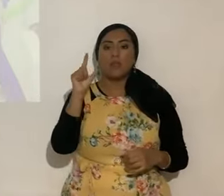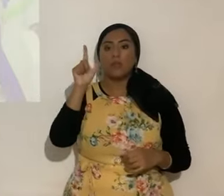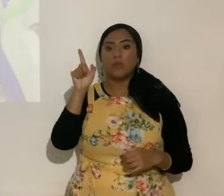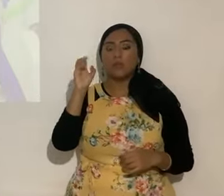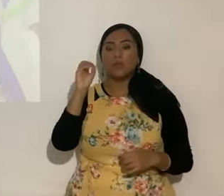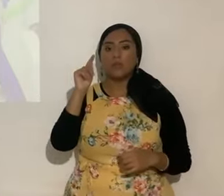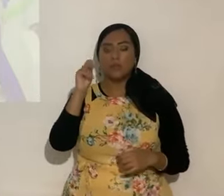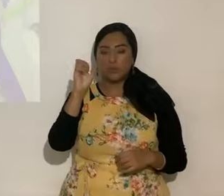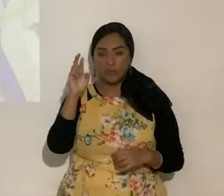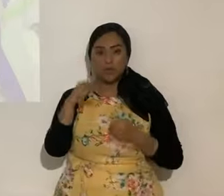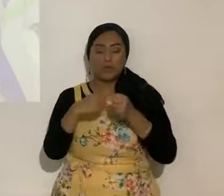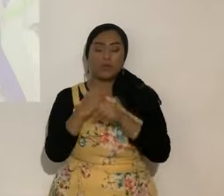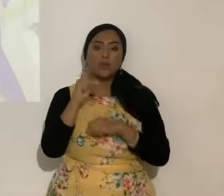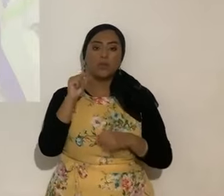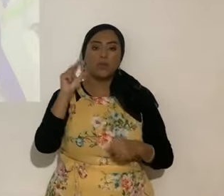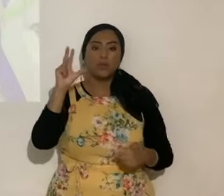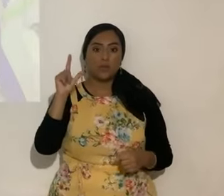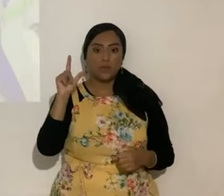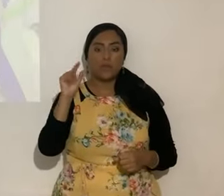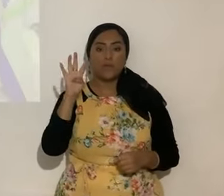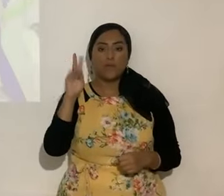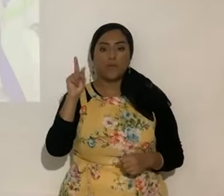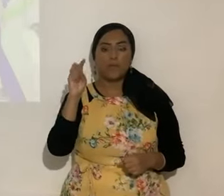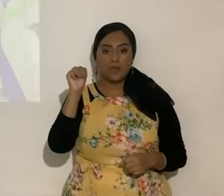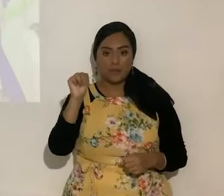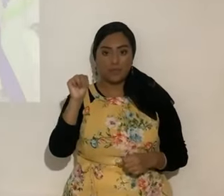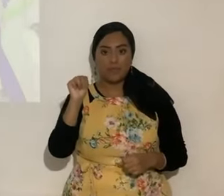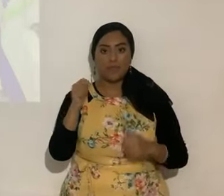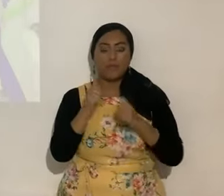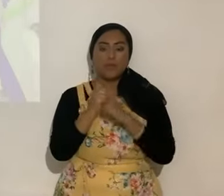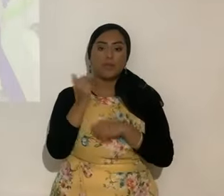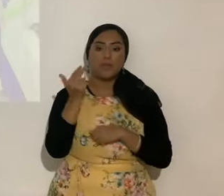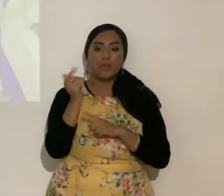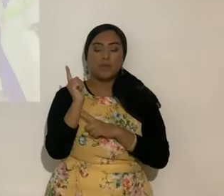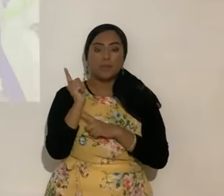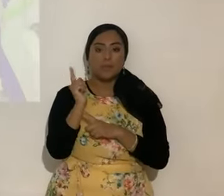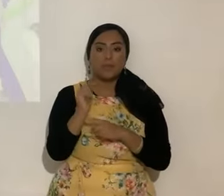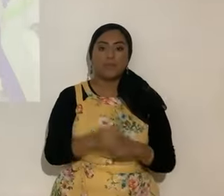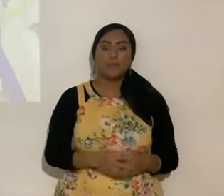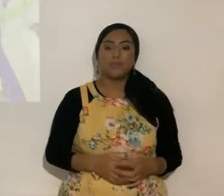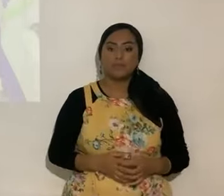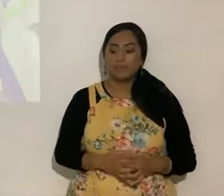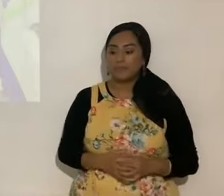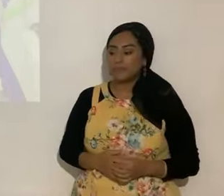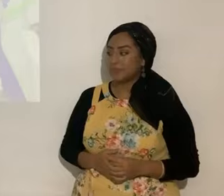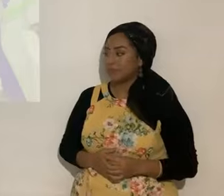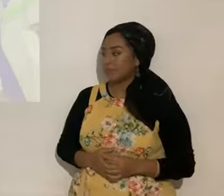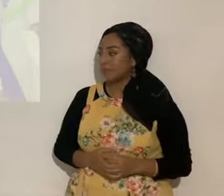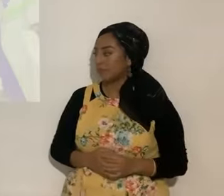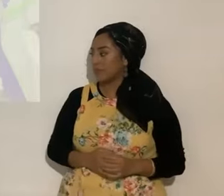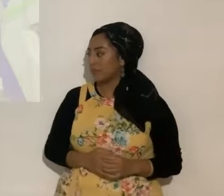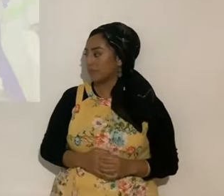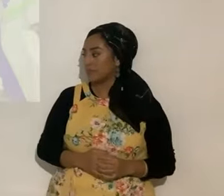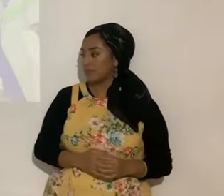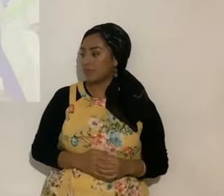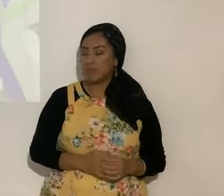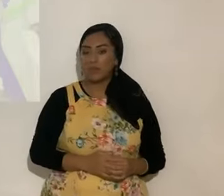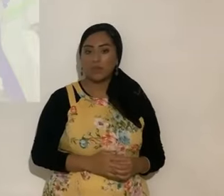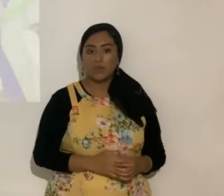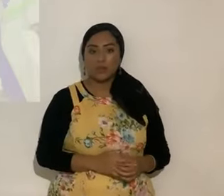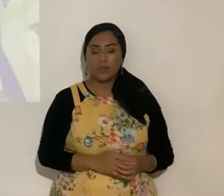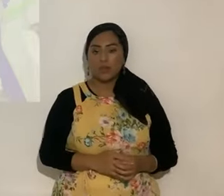de octubre del año 2023. Son las 4 de la tarde con 13 minutos. Bueno, ¿y por qué lo digo? Porque nos